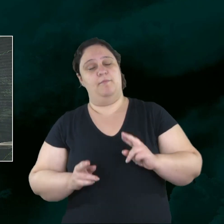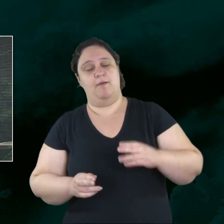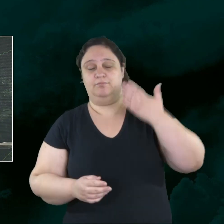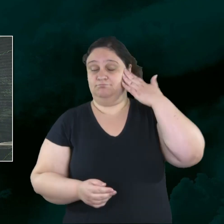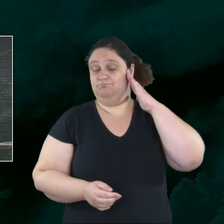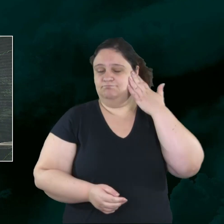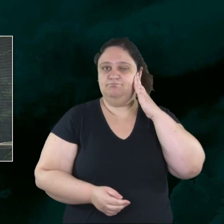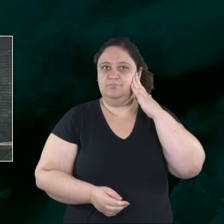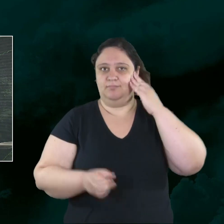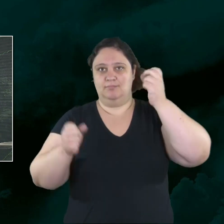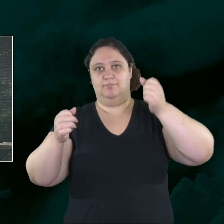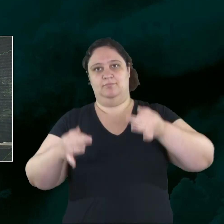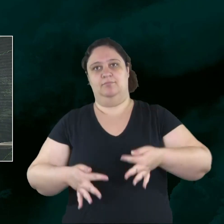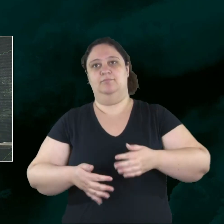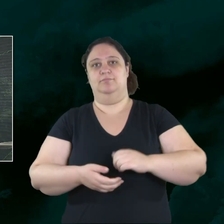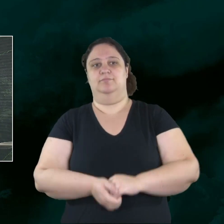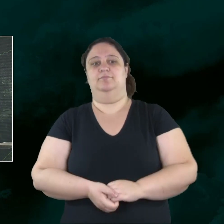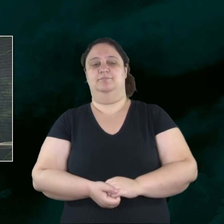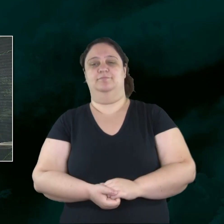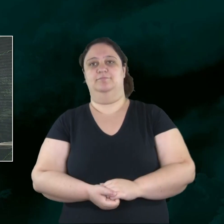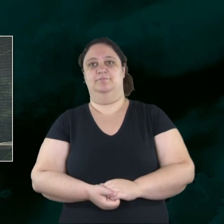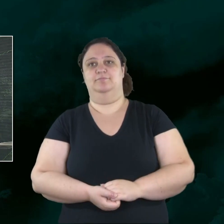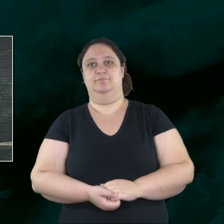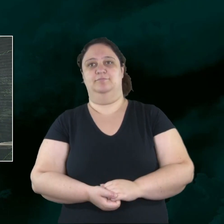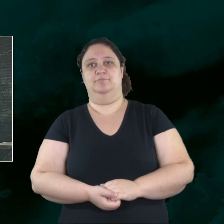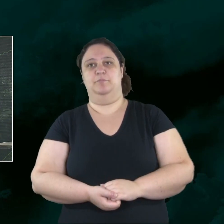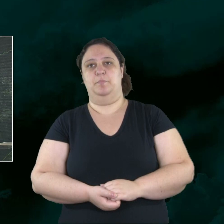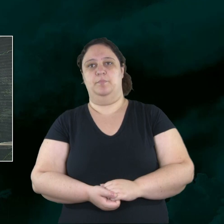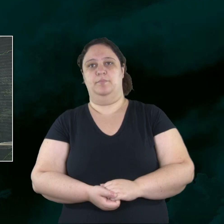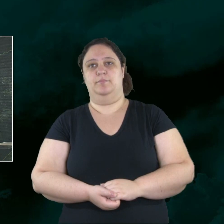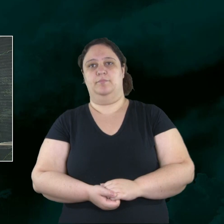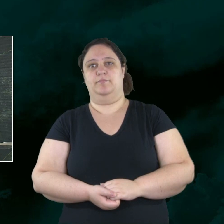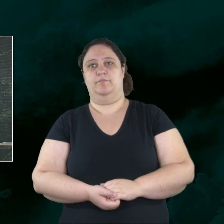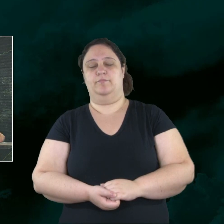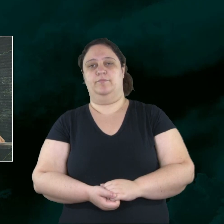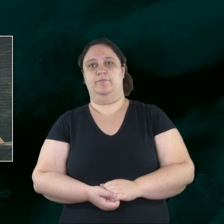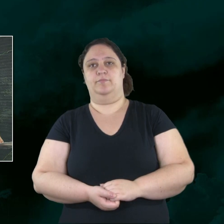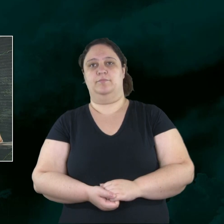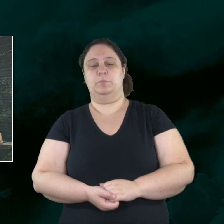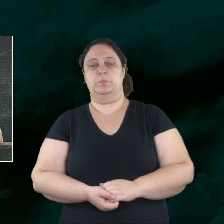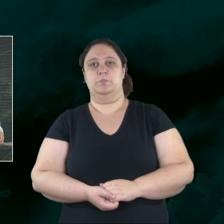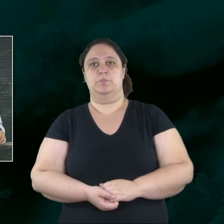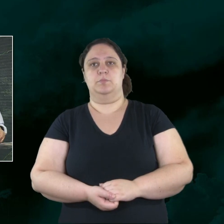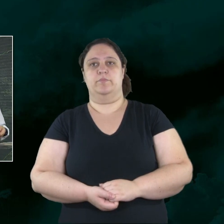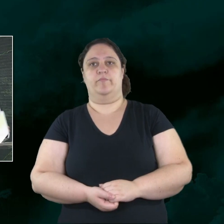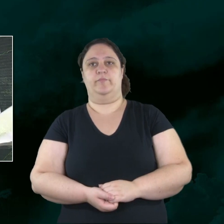entender o que eu quero dizer. Bom, eu ia entrar no outro assunto, eu acho que eu vou direto.